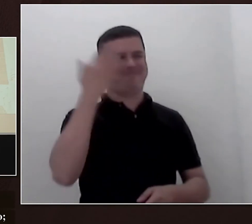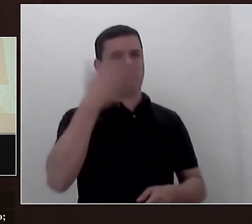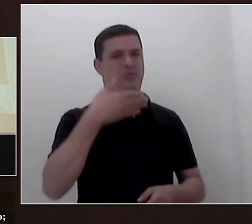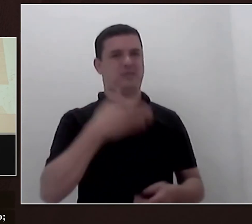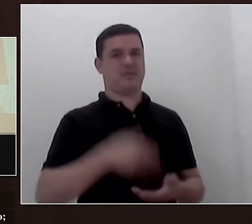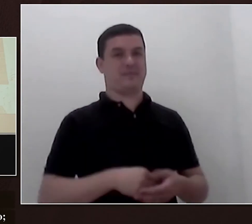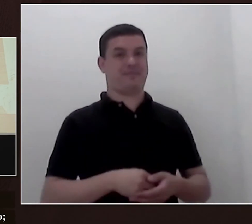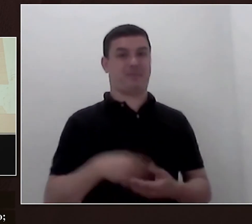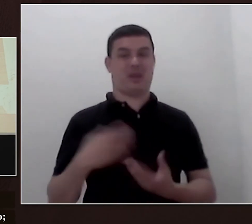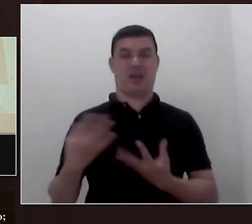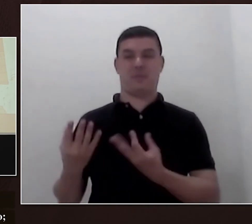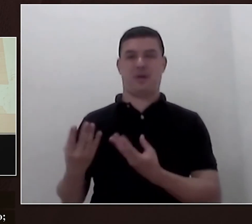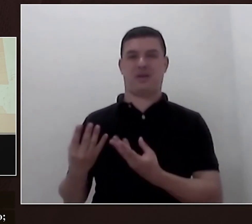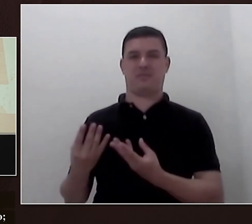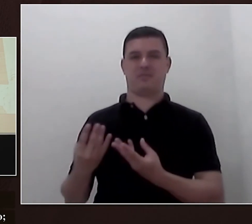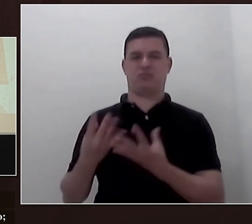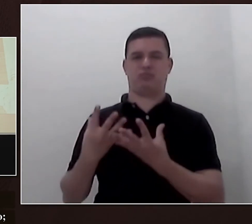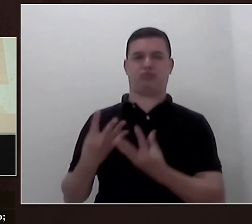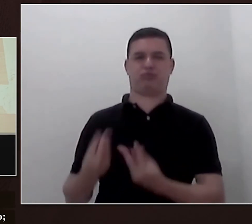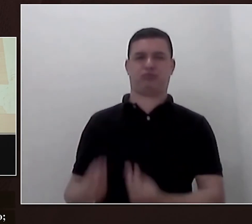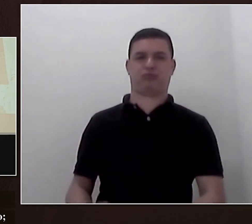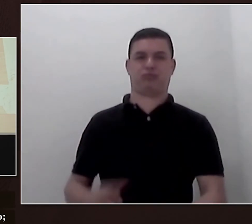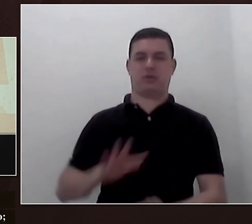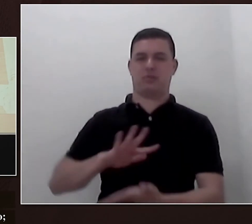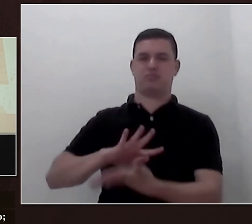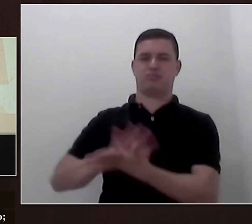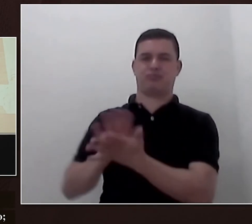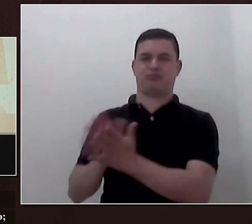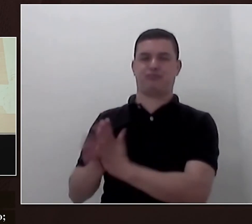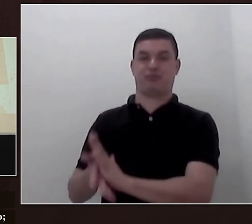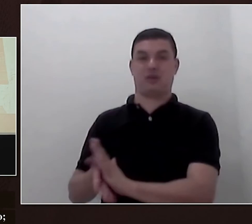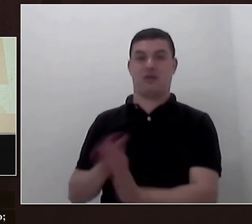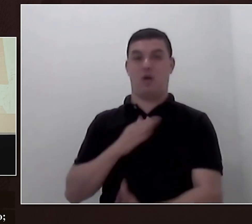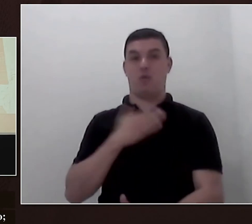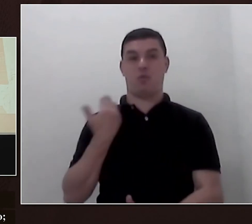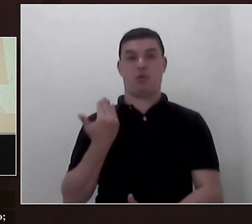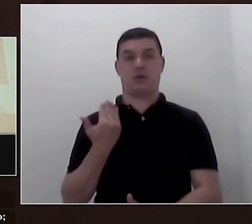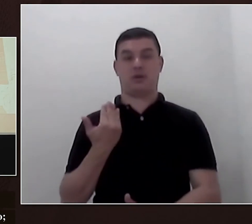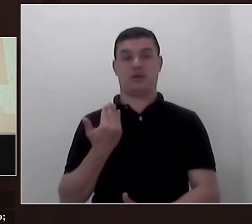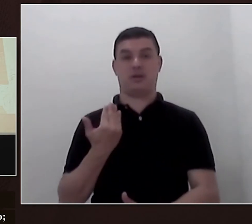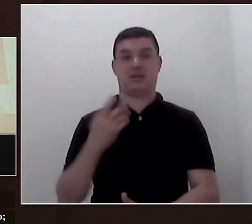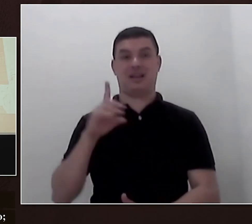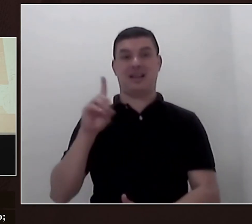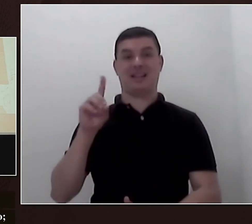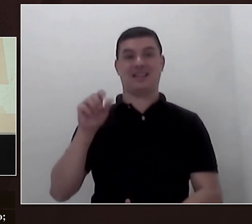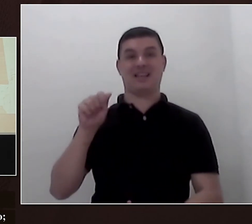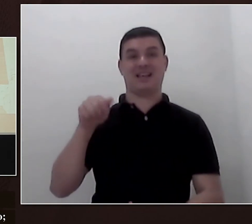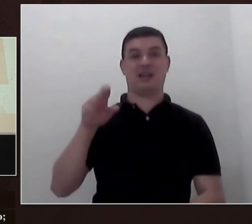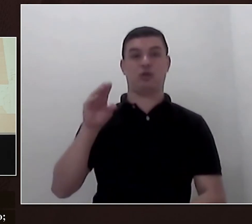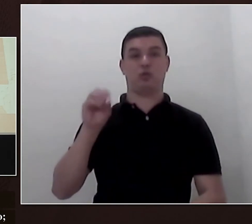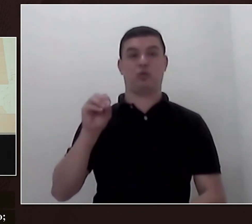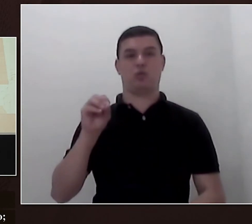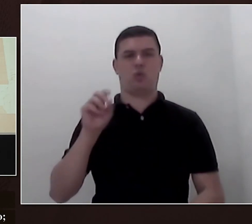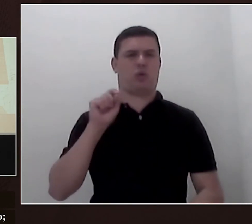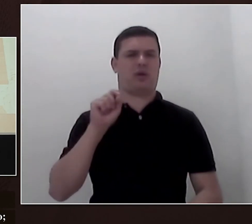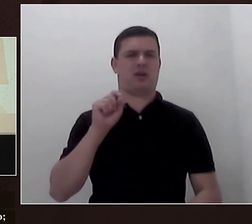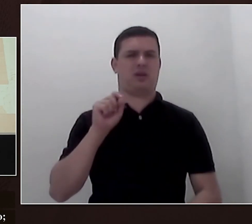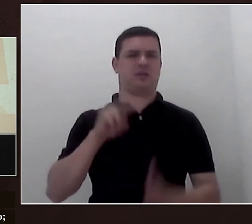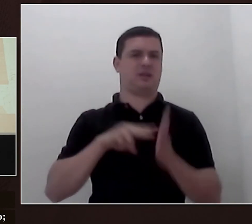queimar, sofrerá ele dano. Que dano é esse?